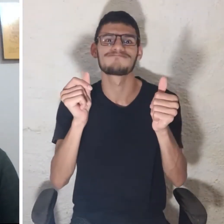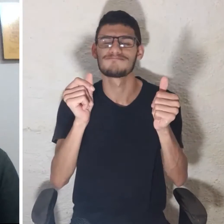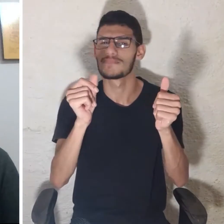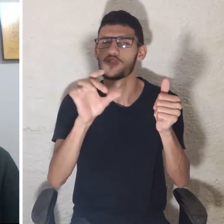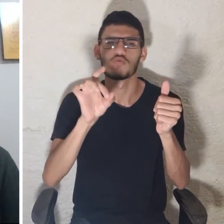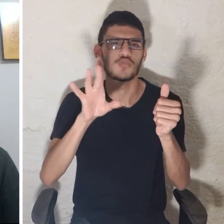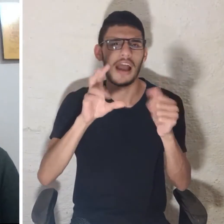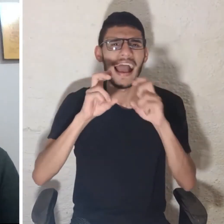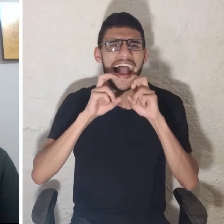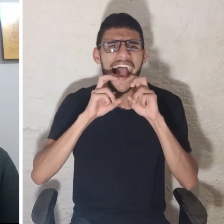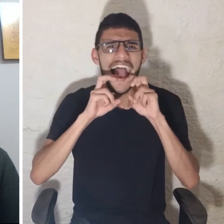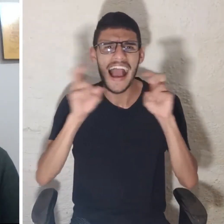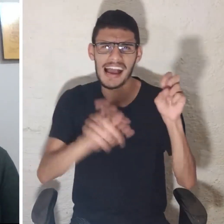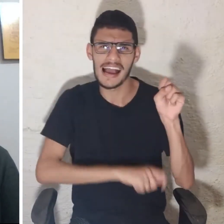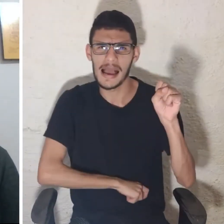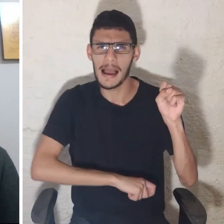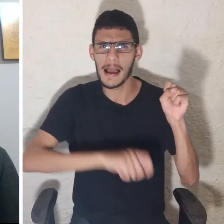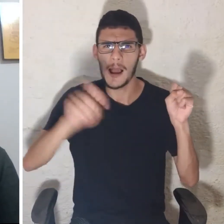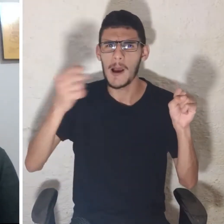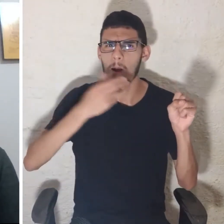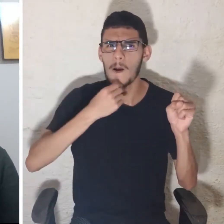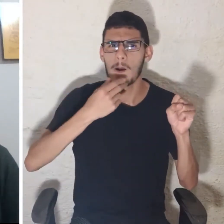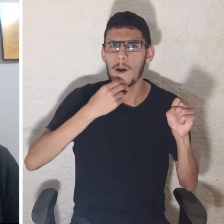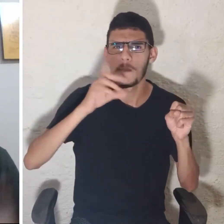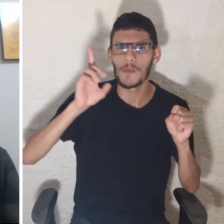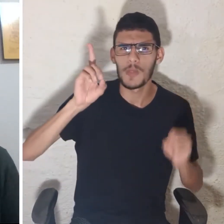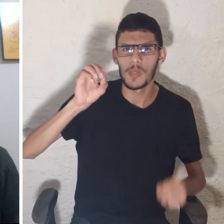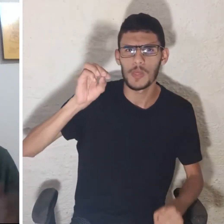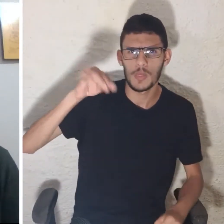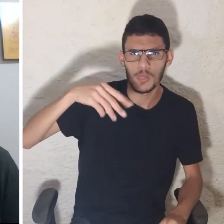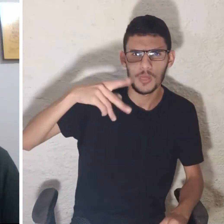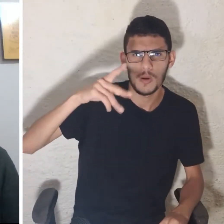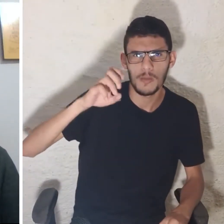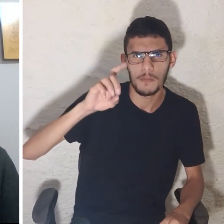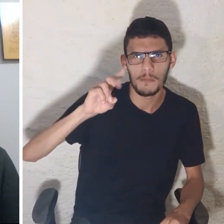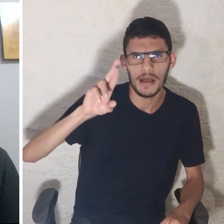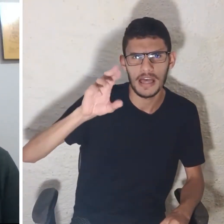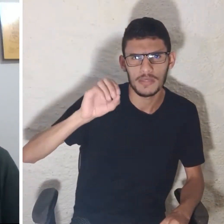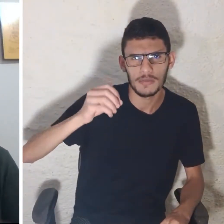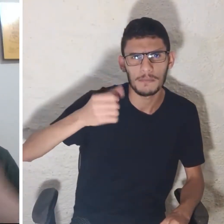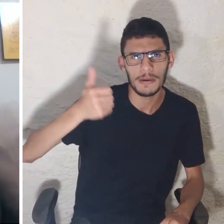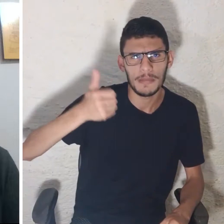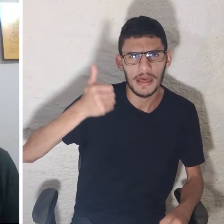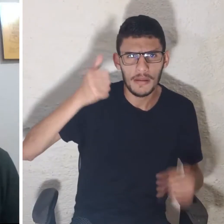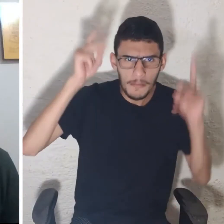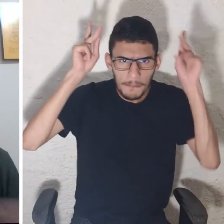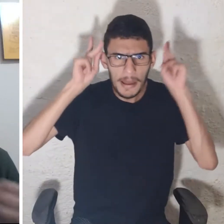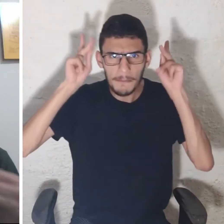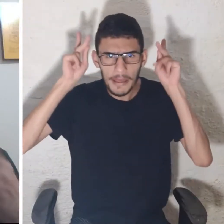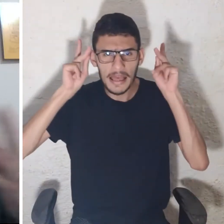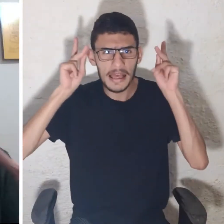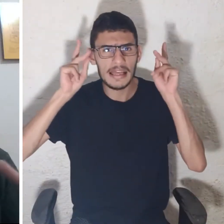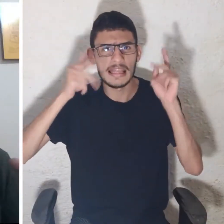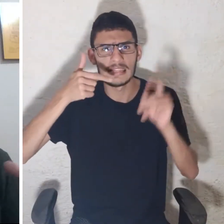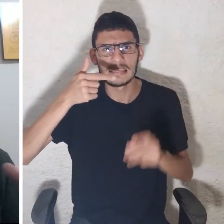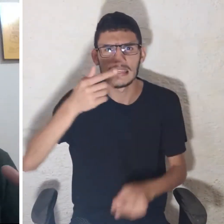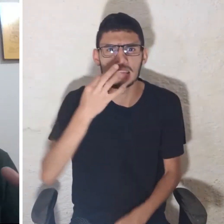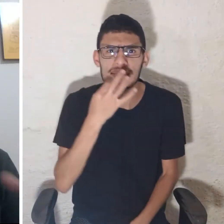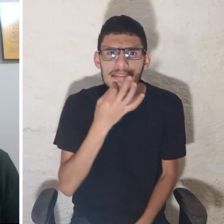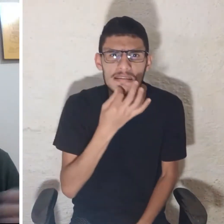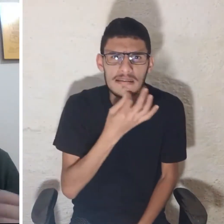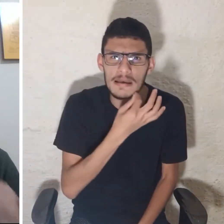bastou ali o grito lá do Dom Pedro para o Brasil ficar independente, que foi tudo assim, né, de 7 de setembro